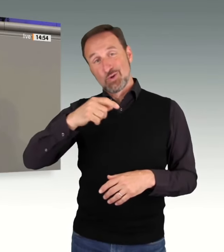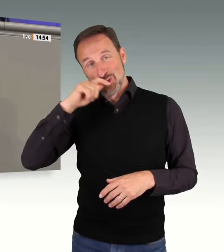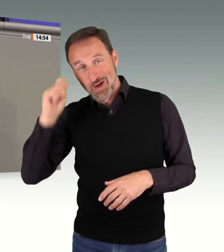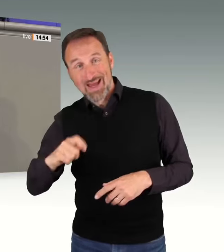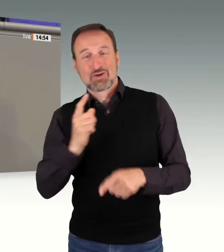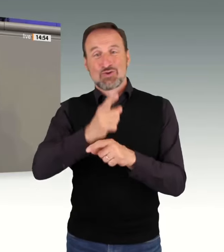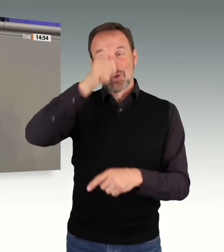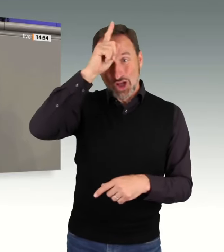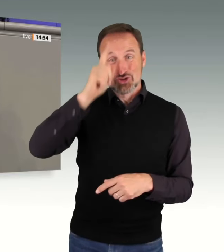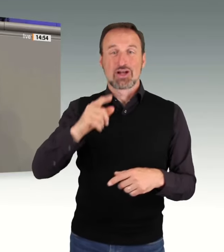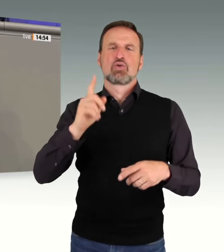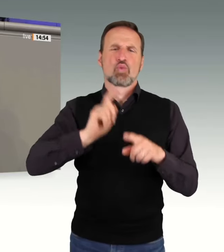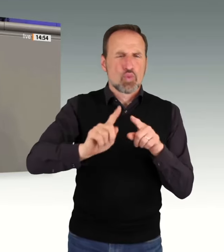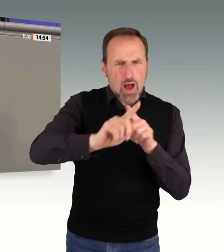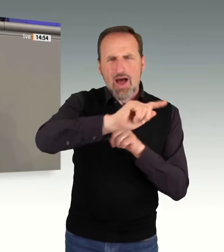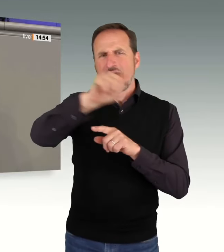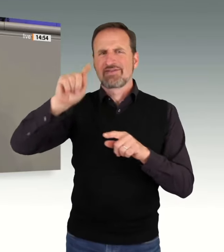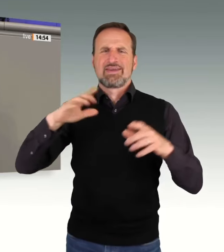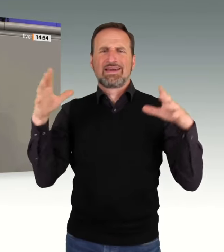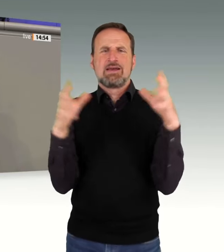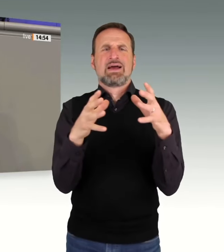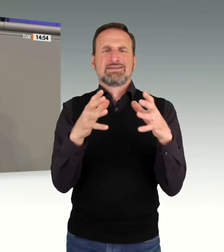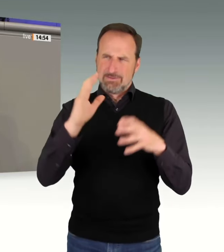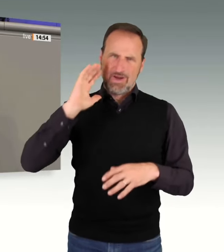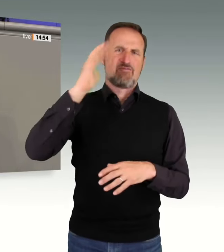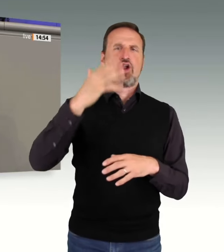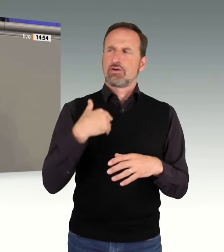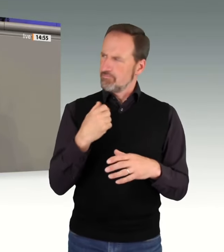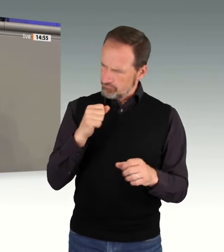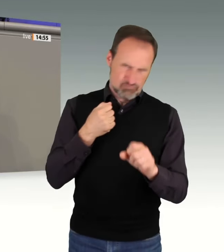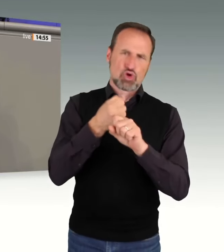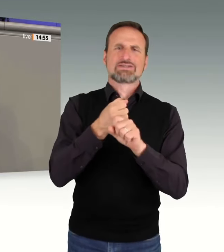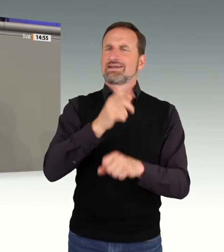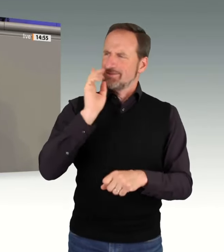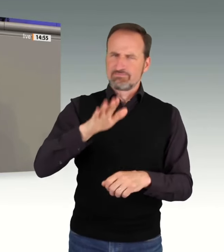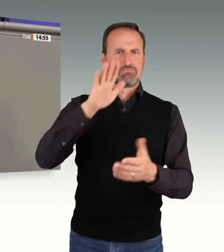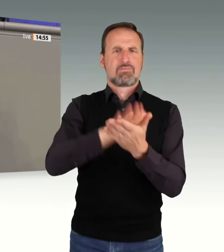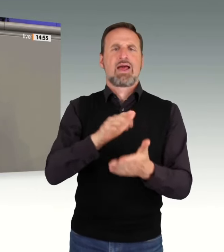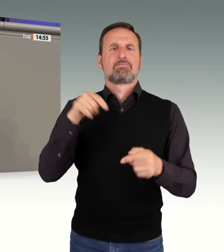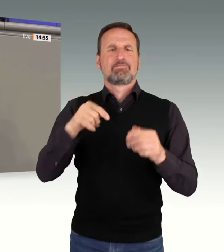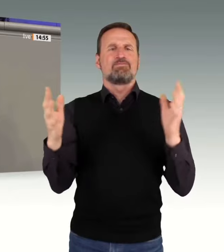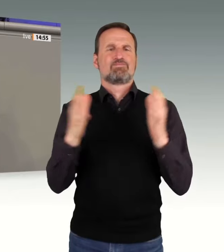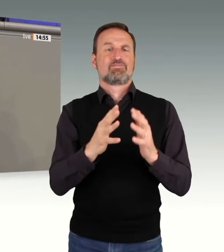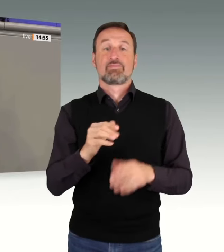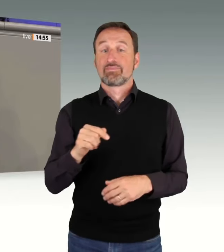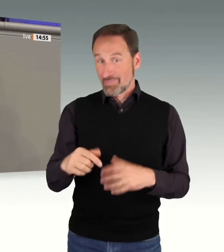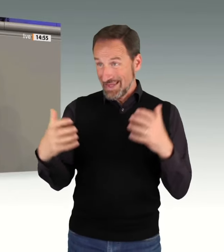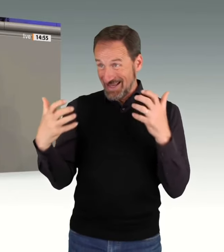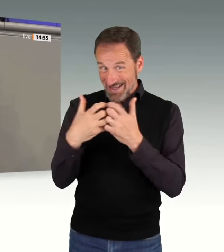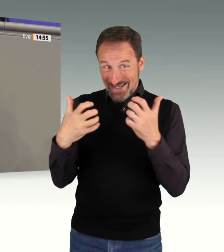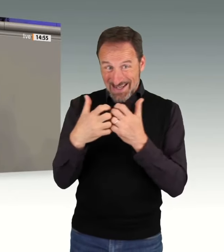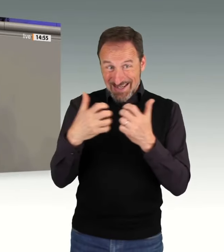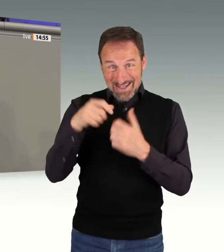Friedensgipfel werden Länder aus allen Teilen der Welt vertreten und jeder kann den eigenen Charakter zeigen, die